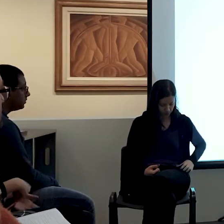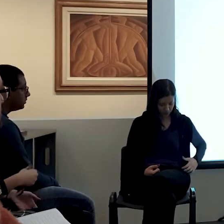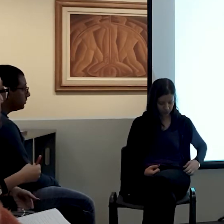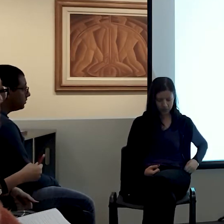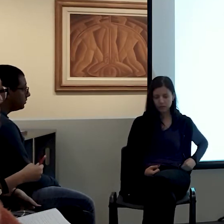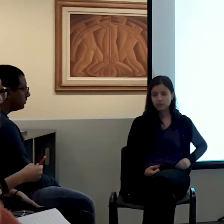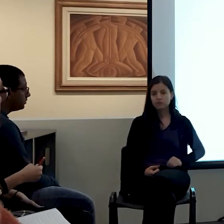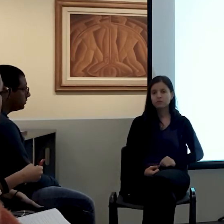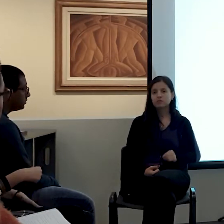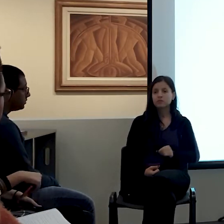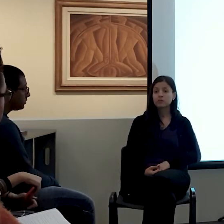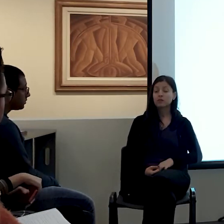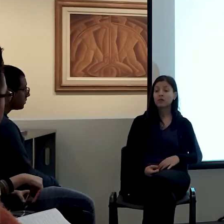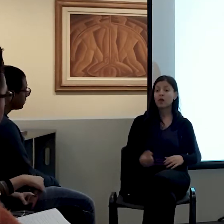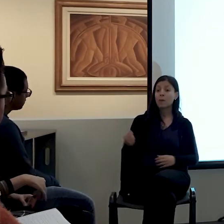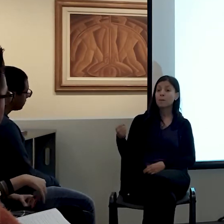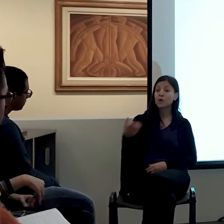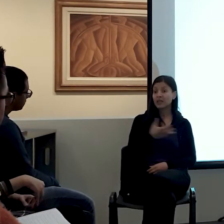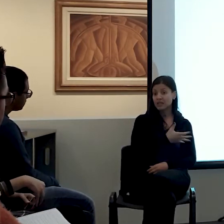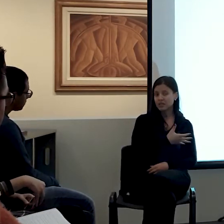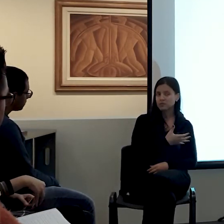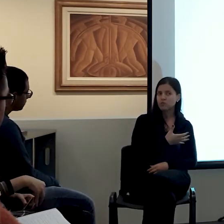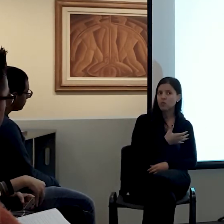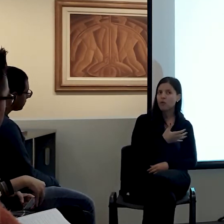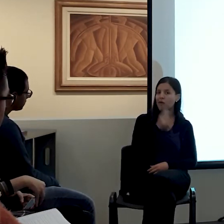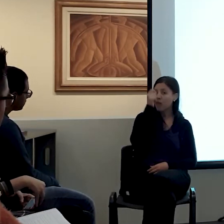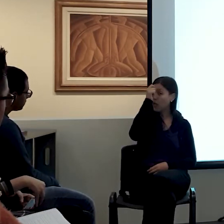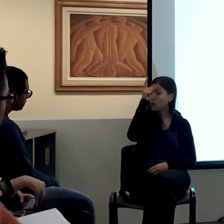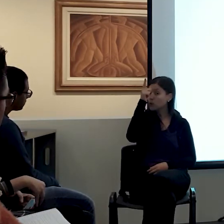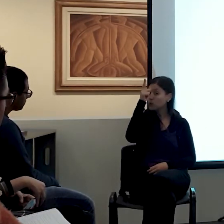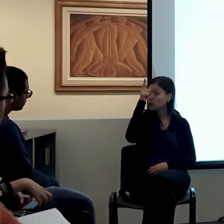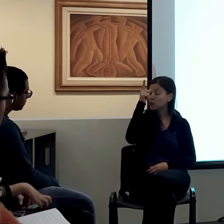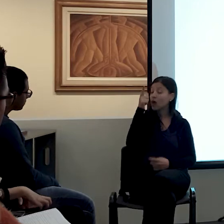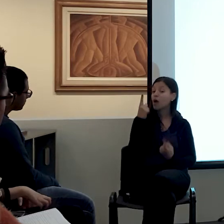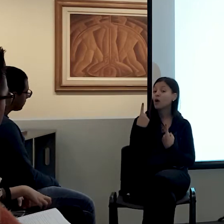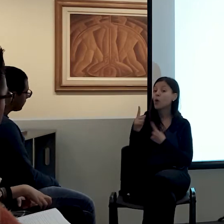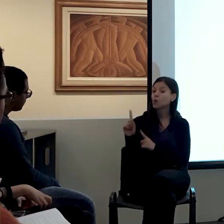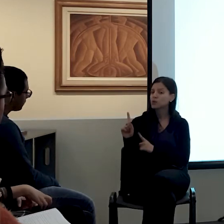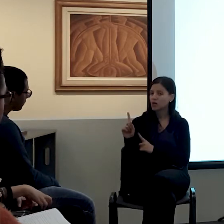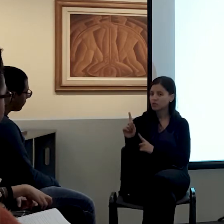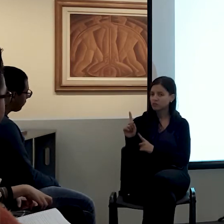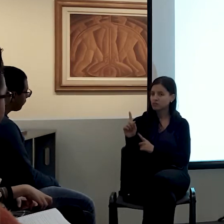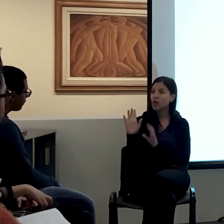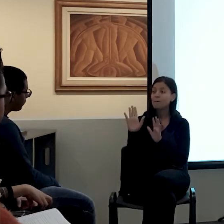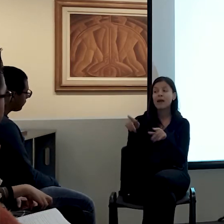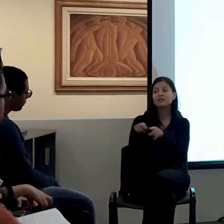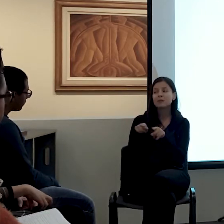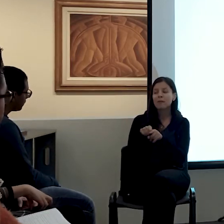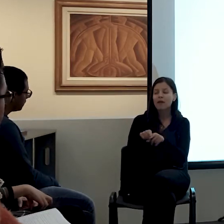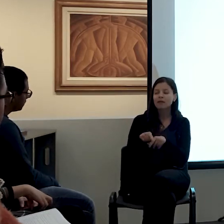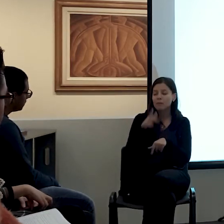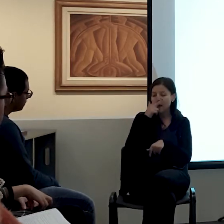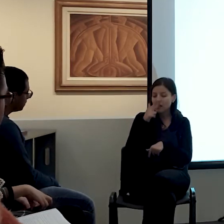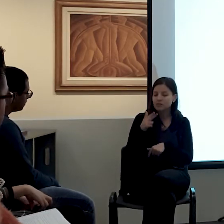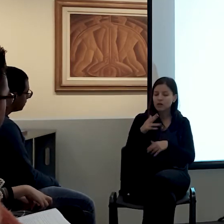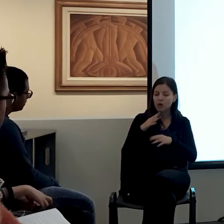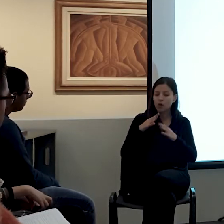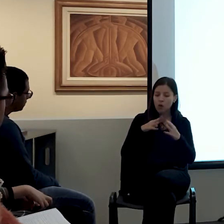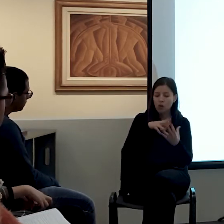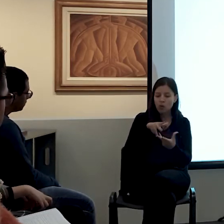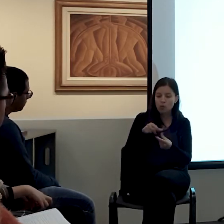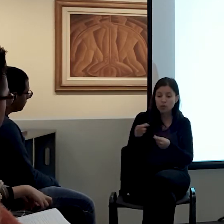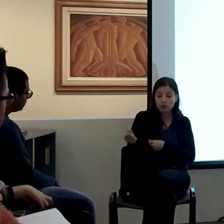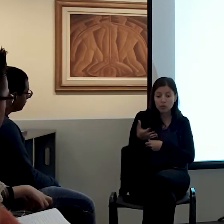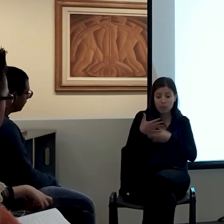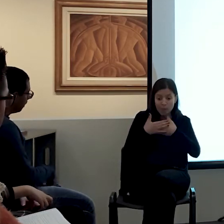O modernismo é uma anticultura. E, ao mesmo tempo, é a cultura de um novo mundo, do mundo moderno, do mundo que